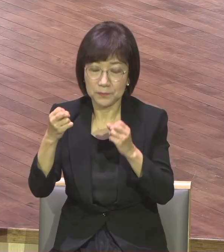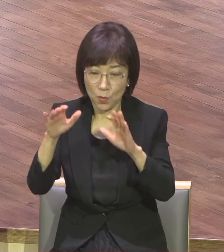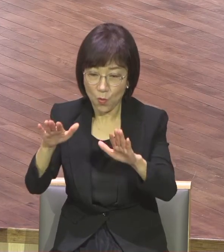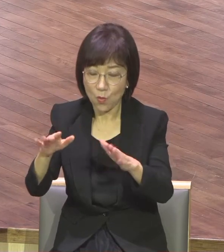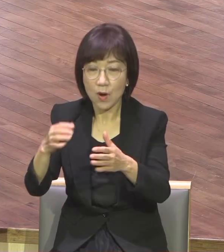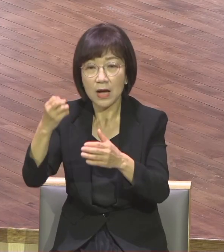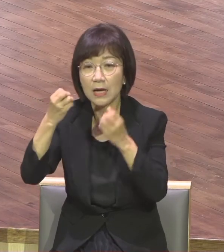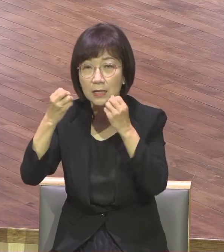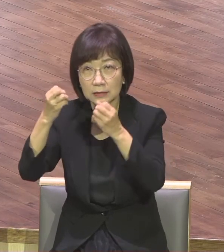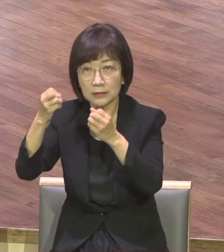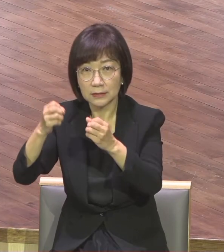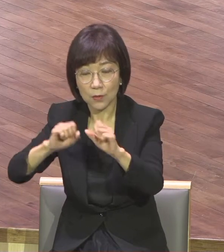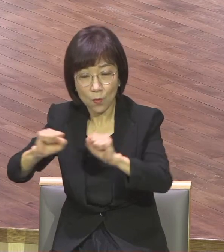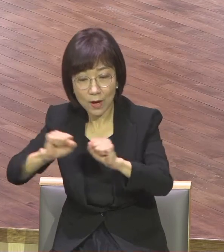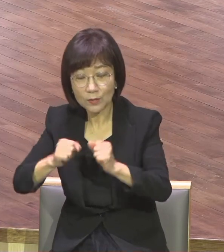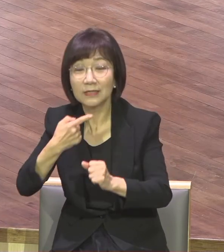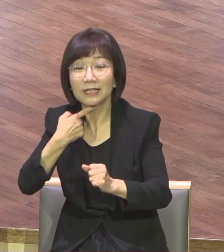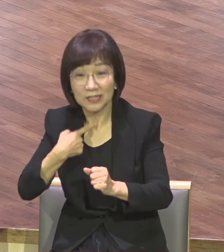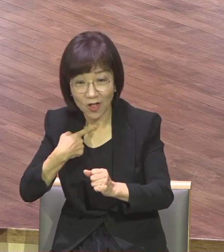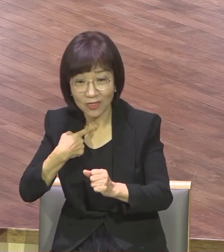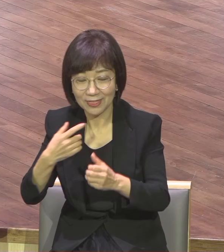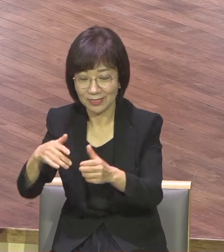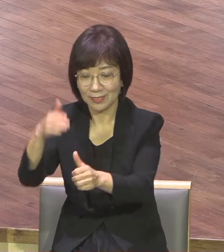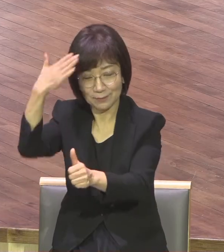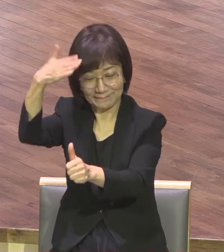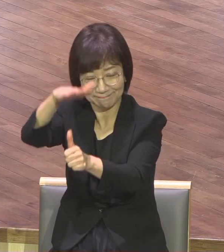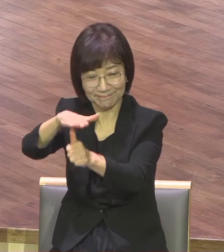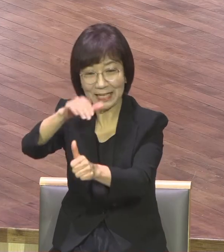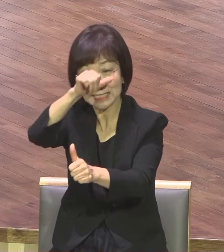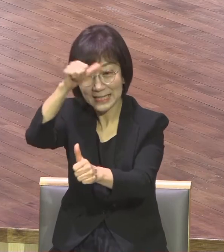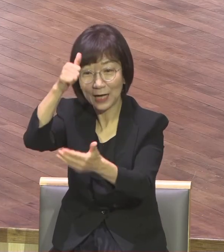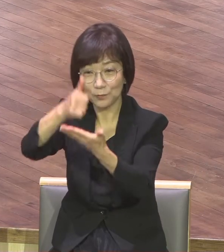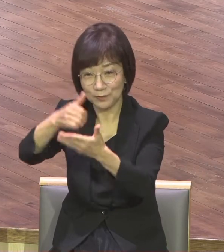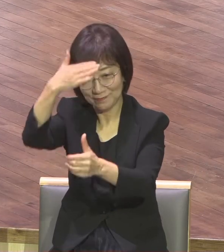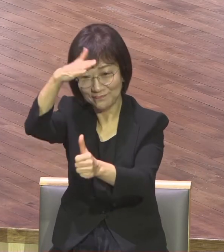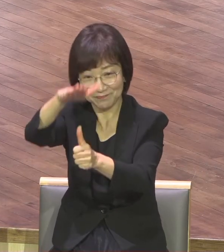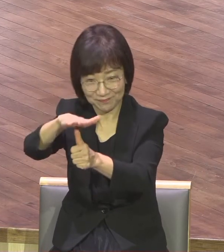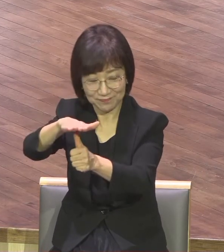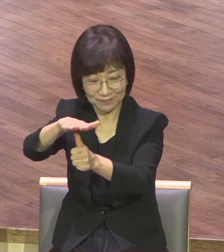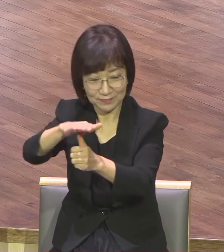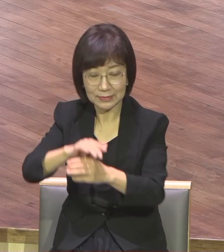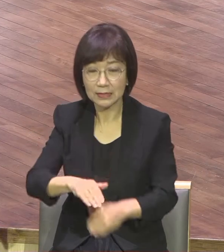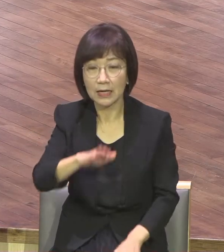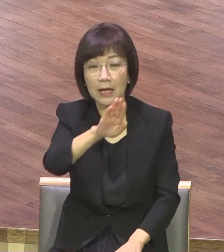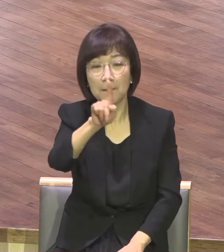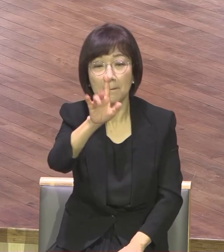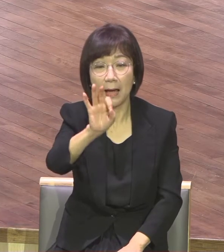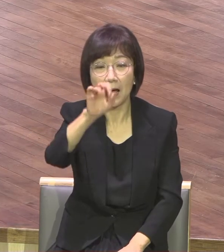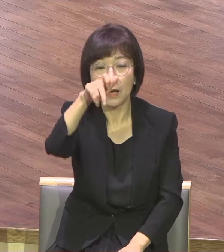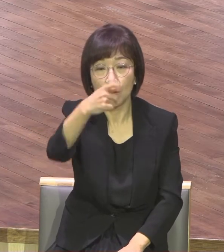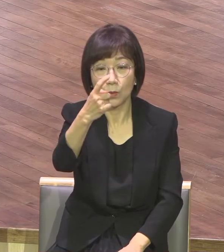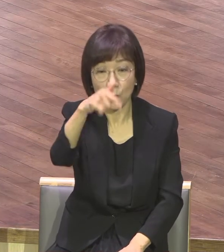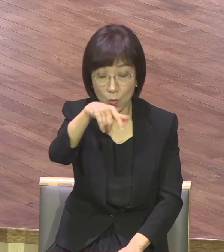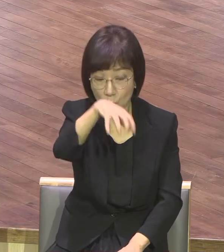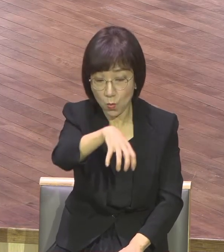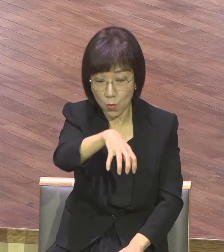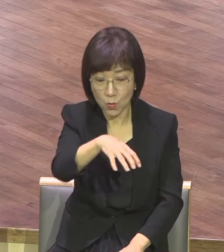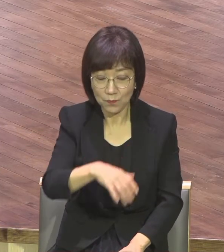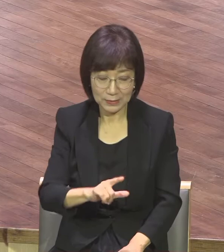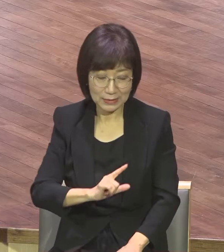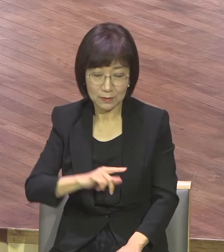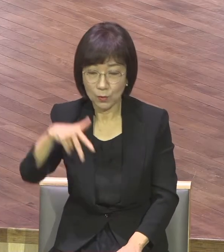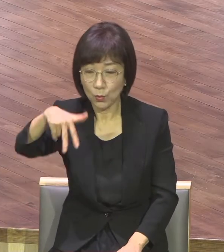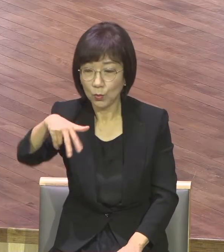장로로 임직을 그렇게 받았습니다. 방콕 예원교회는 조현태 선교사님이